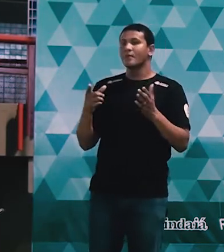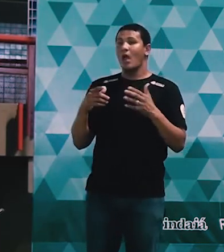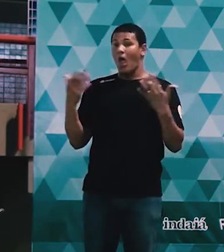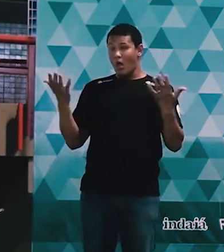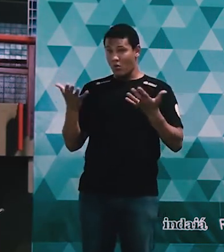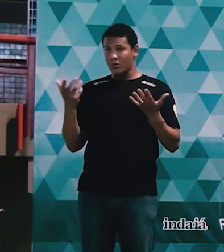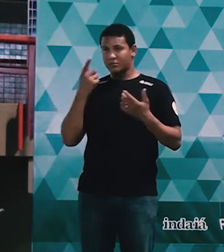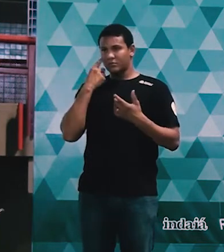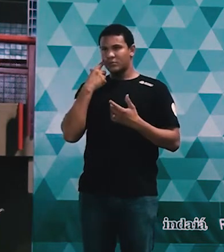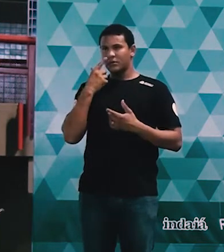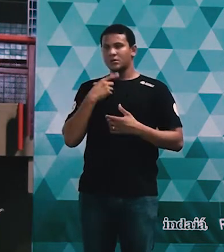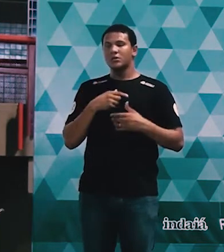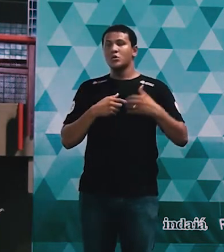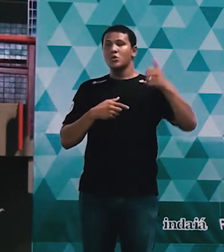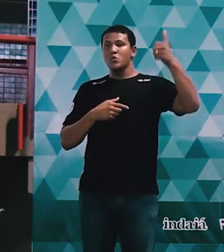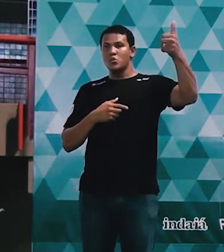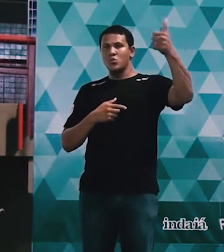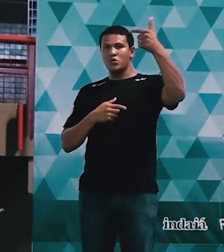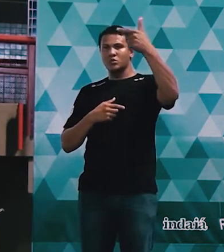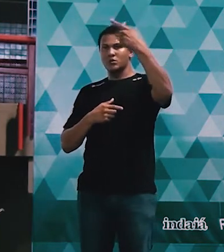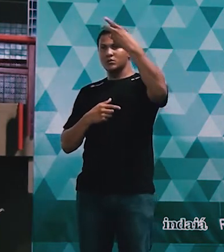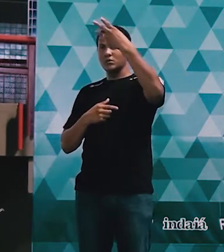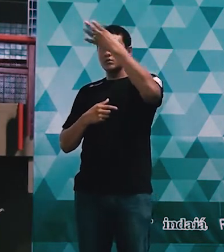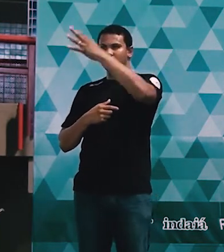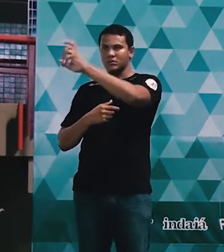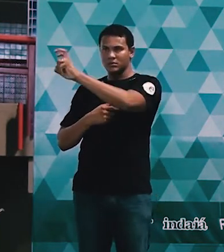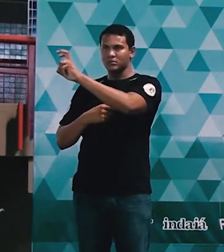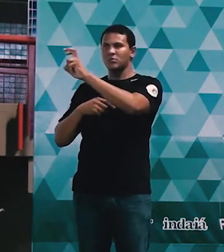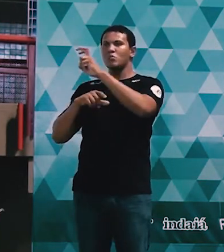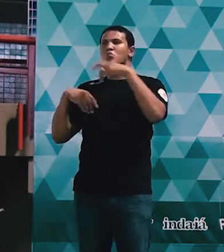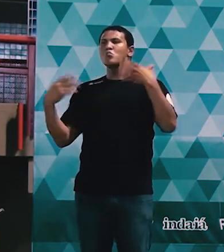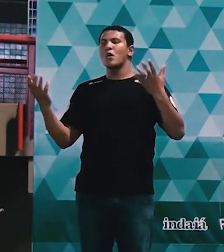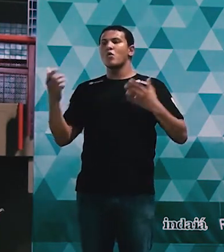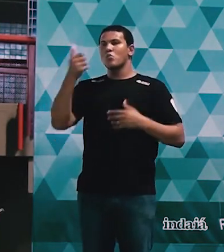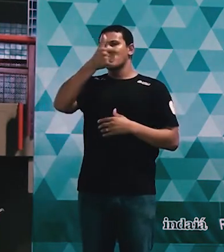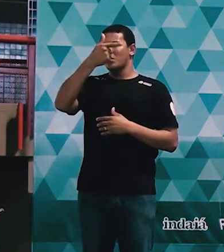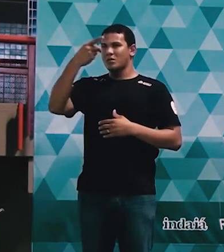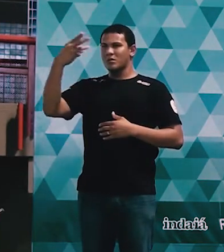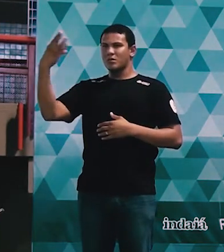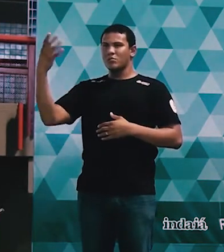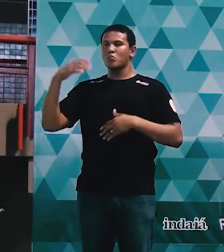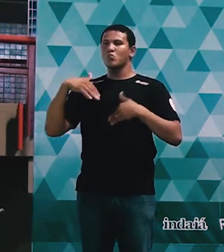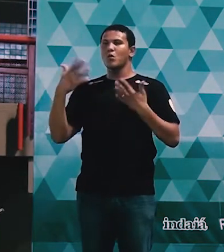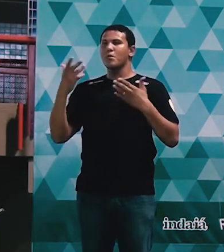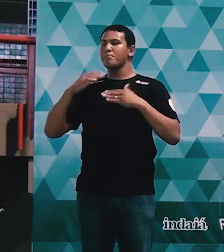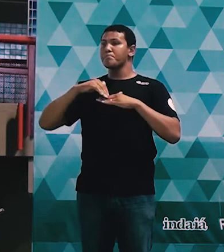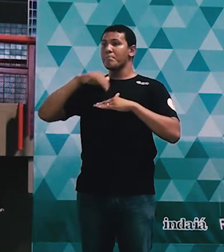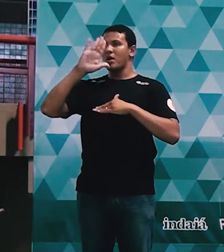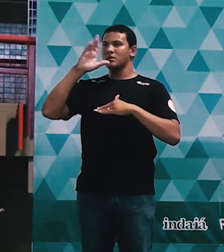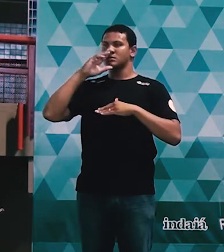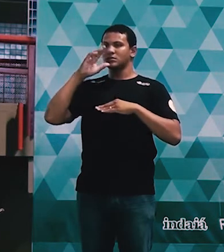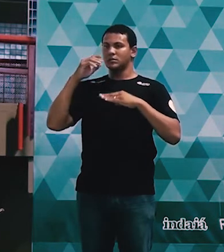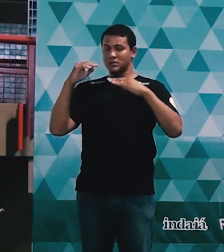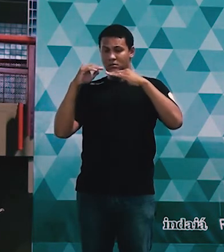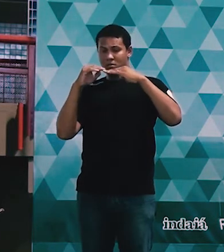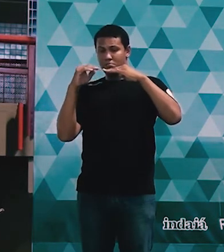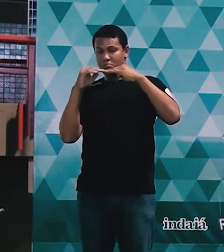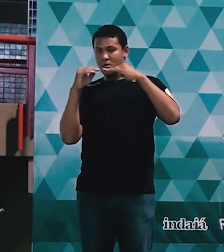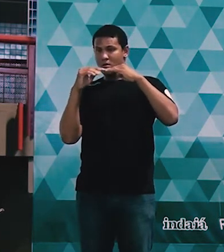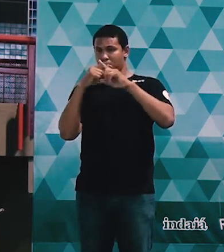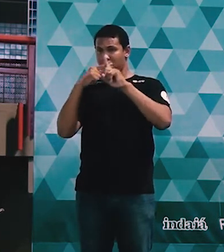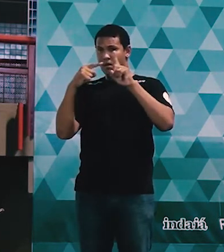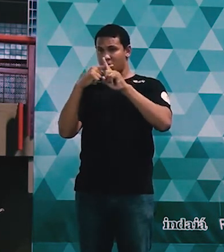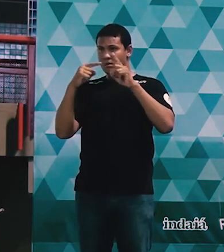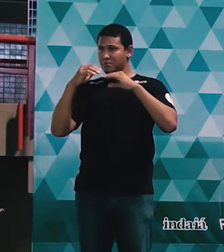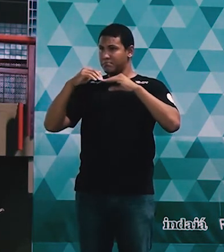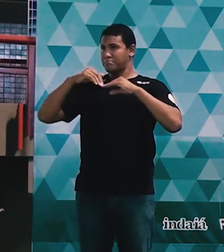da média. Qual deles tem mais resultados acima da média? É o 2, né? Quantos resultados acima da média eu